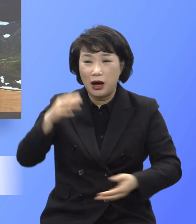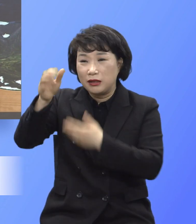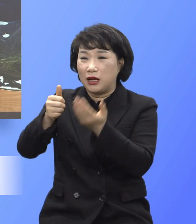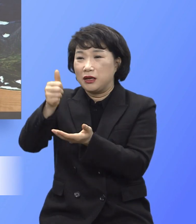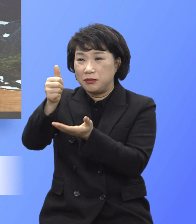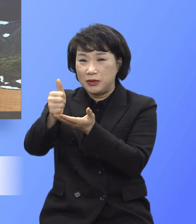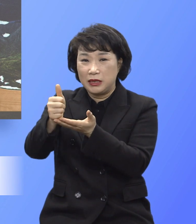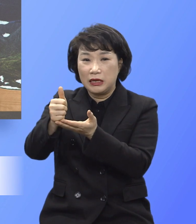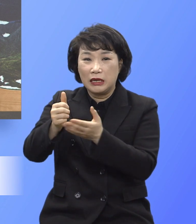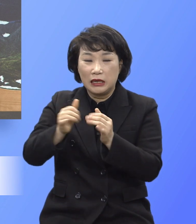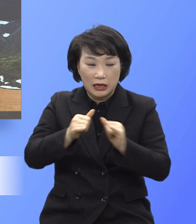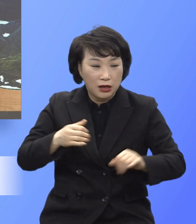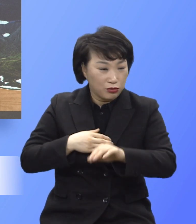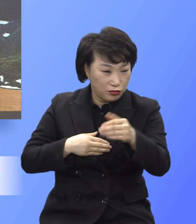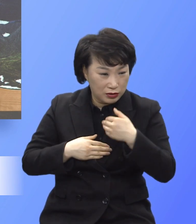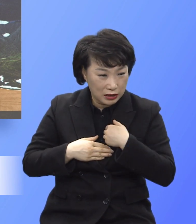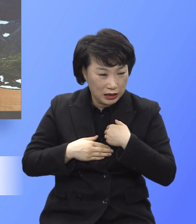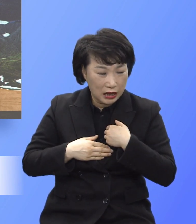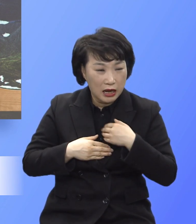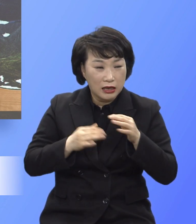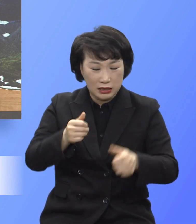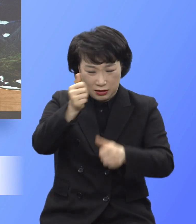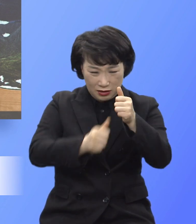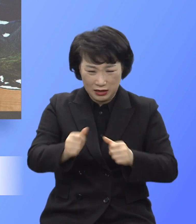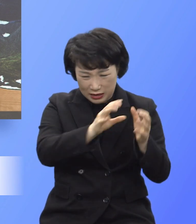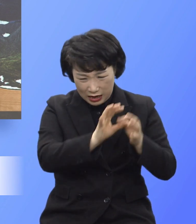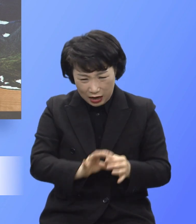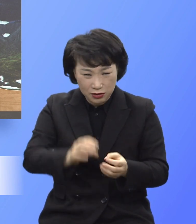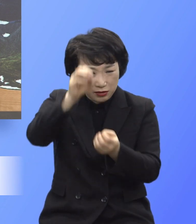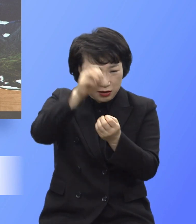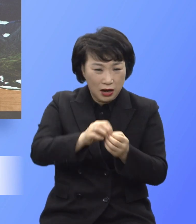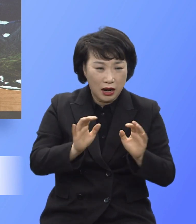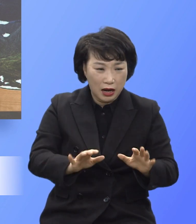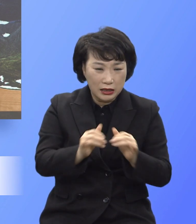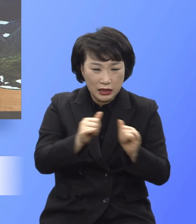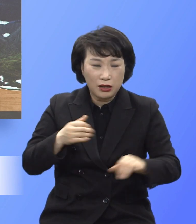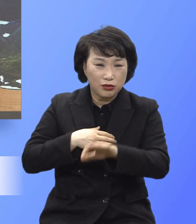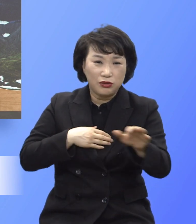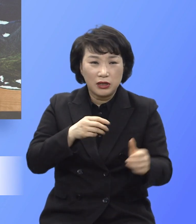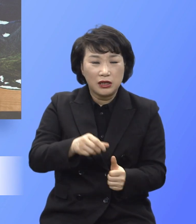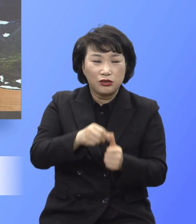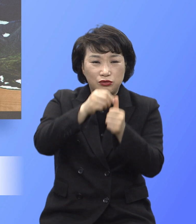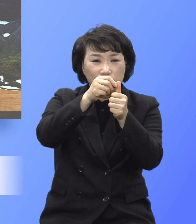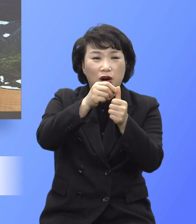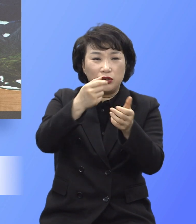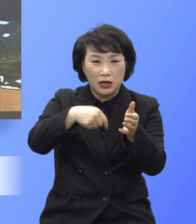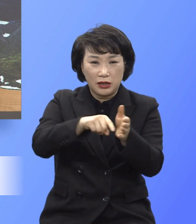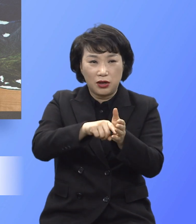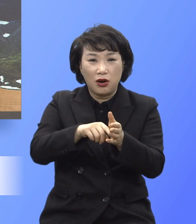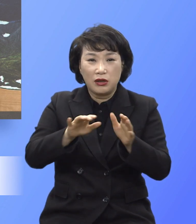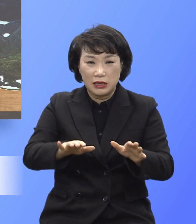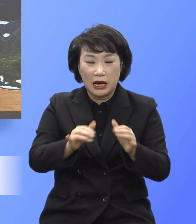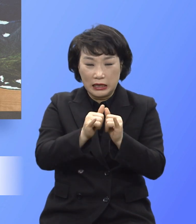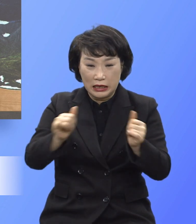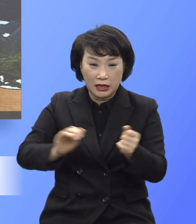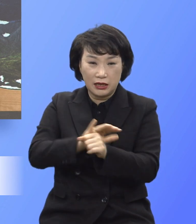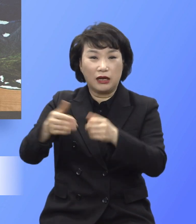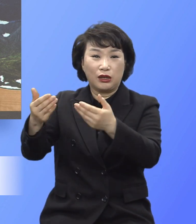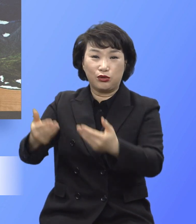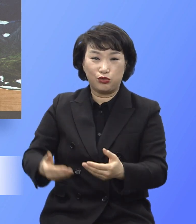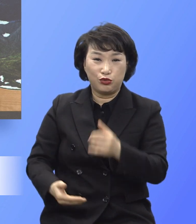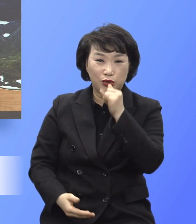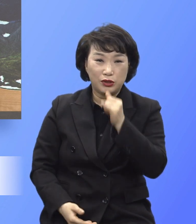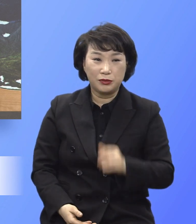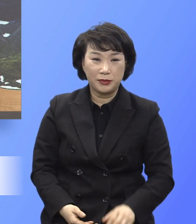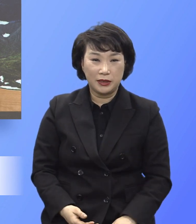하나님께서 인간에게는 자손 대대 인간의 영혼을 구원하시려고 인간을 사랑하신